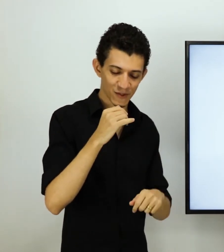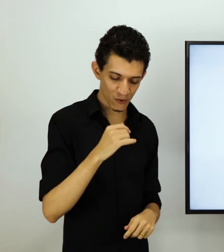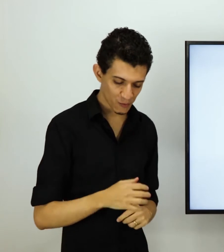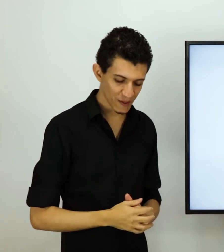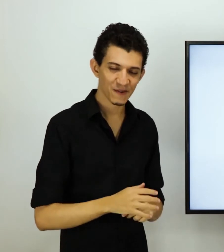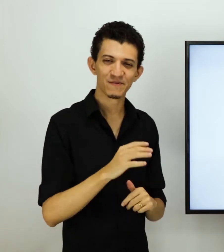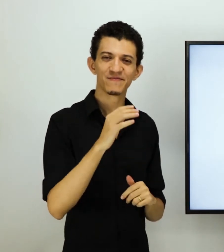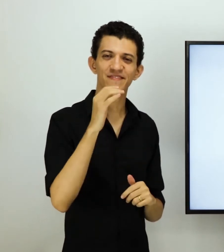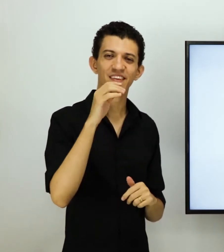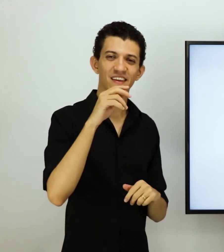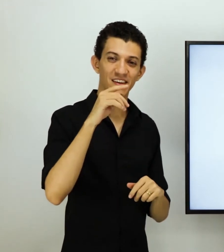Desculpe.